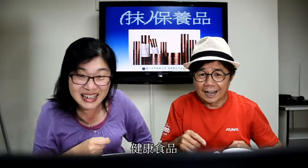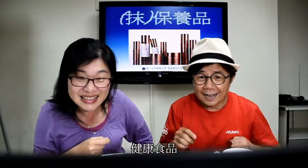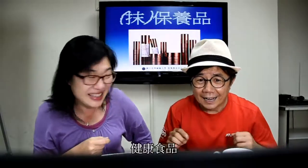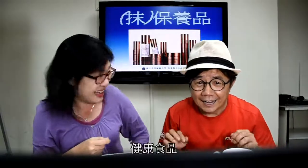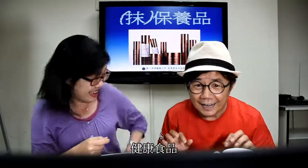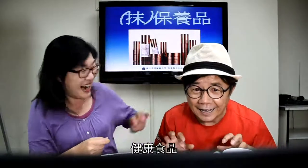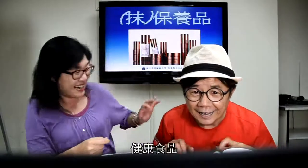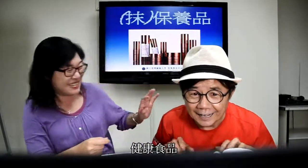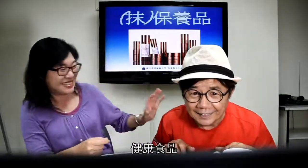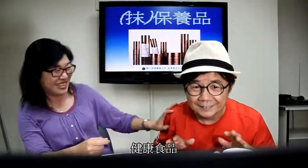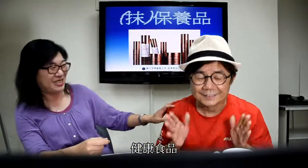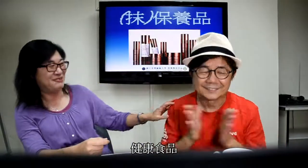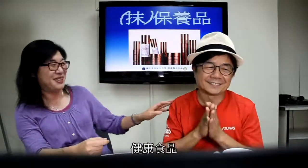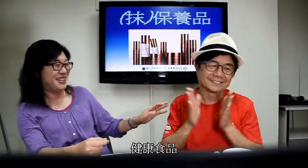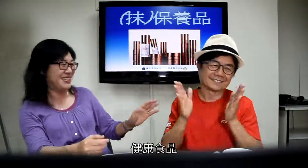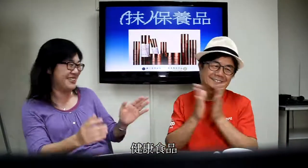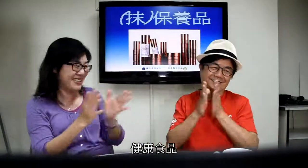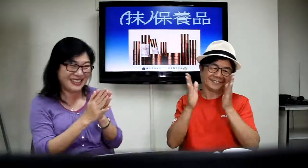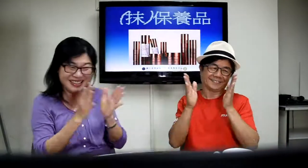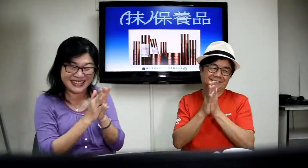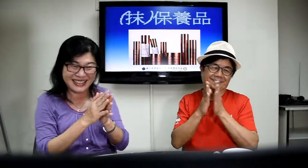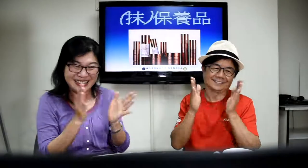健康食品。